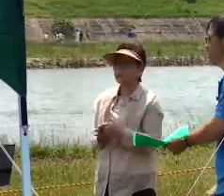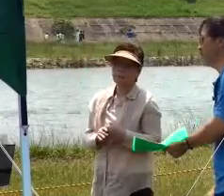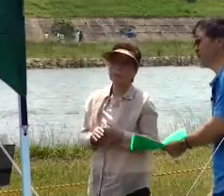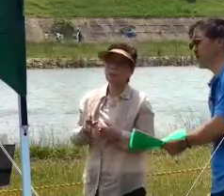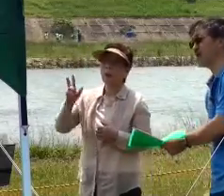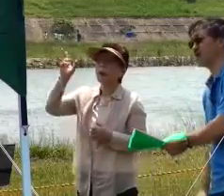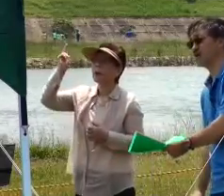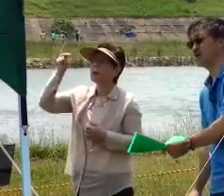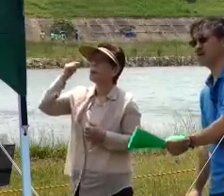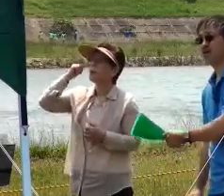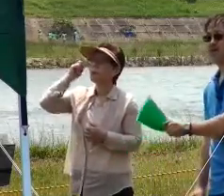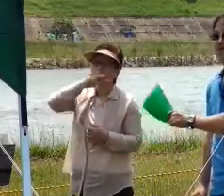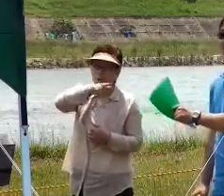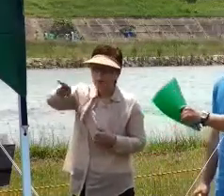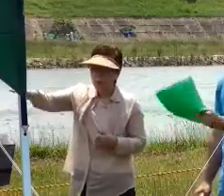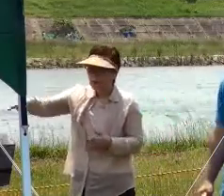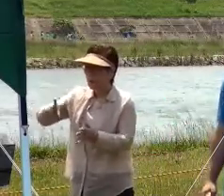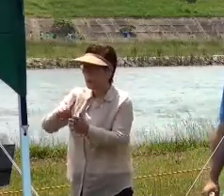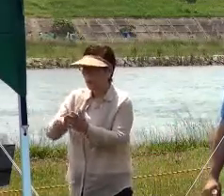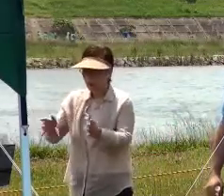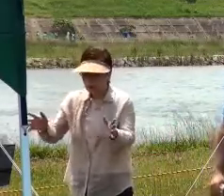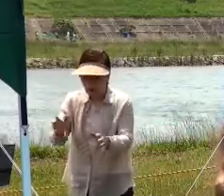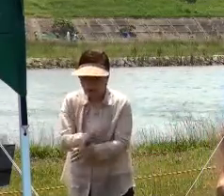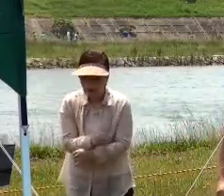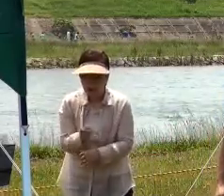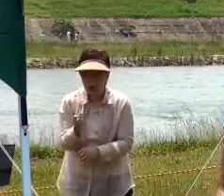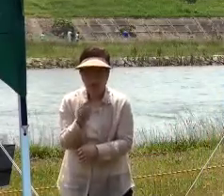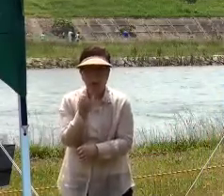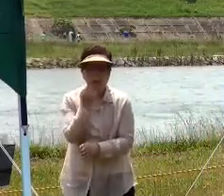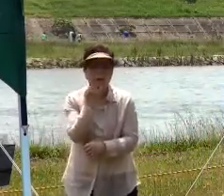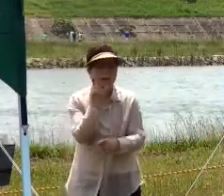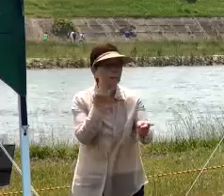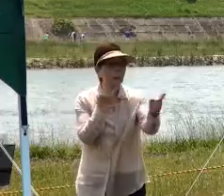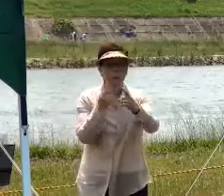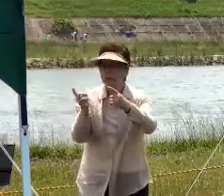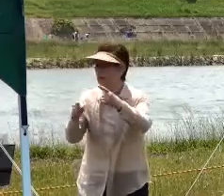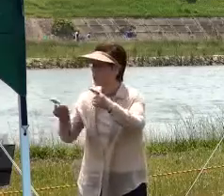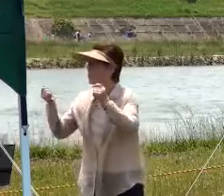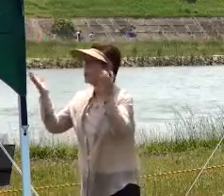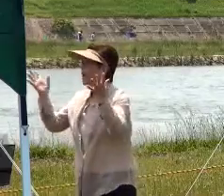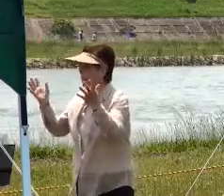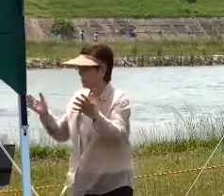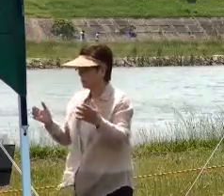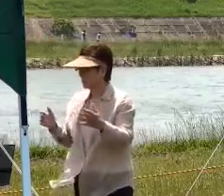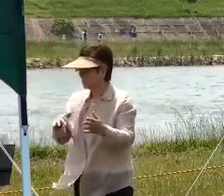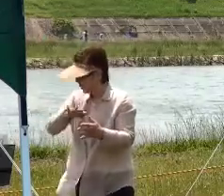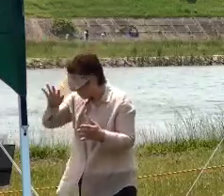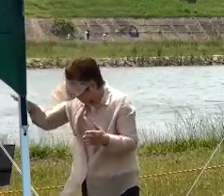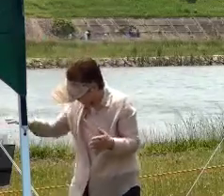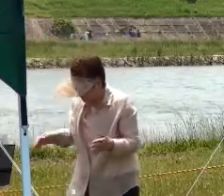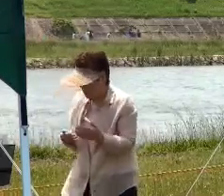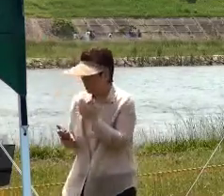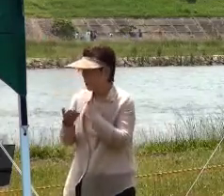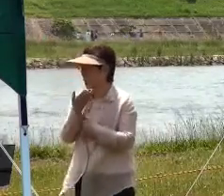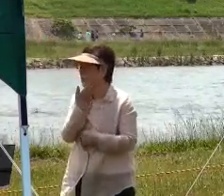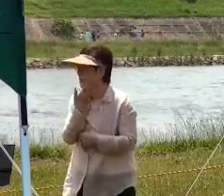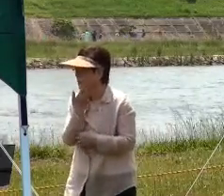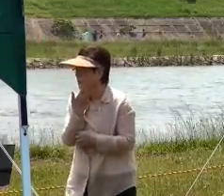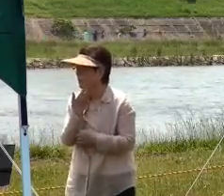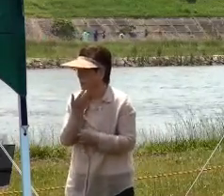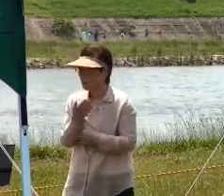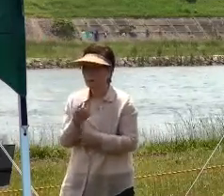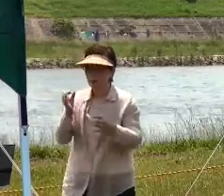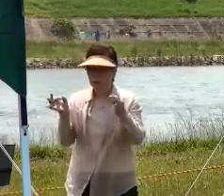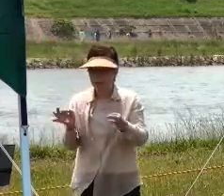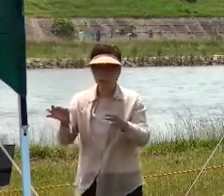神様の目から見たら、亡くなっていい、いなくなっていい人なんか誰もいない、価値のない人なんか